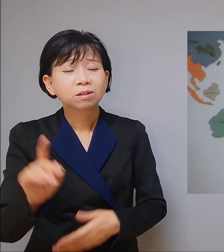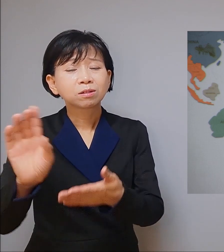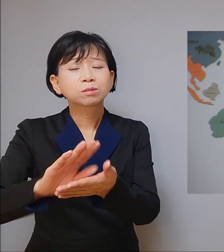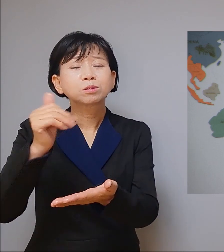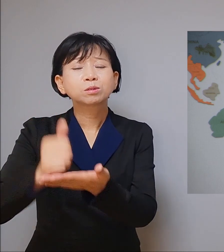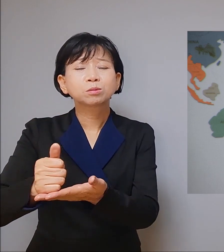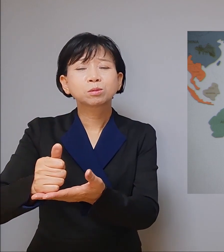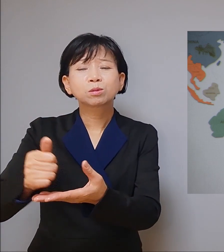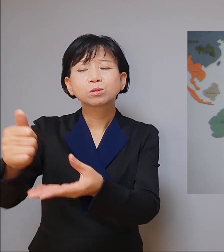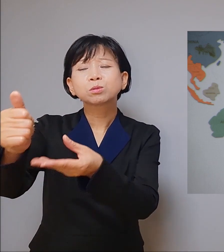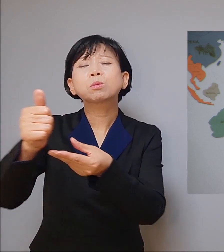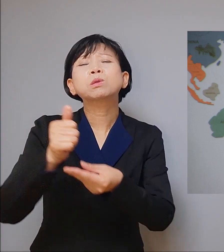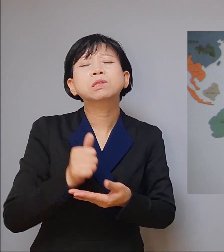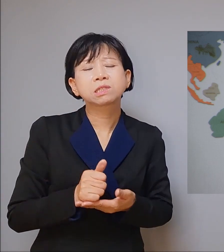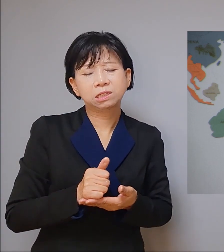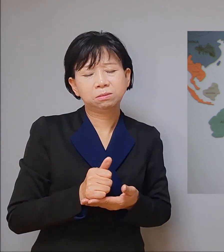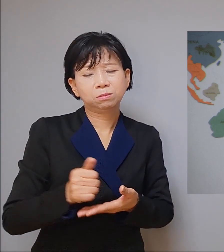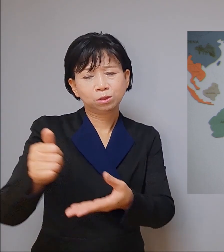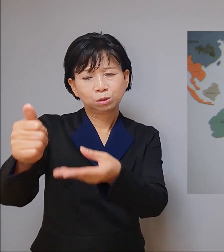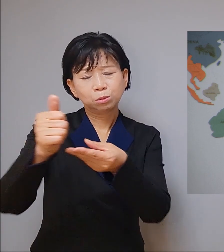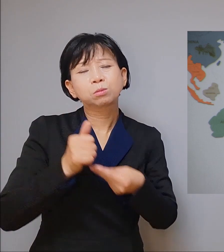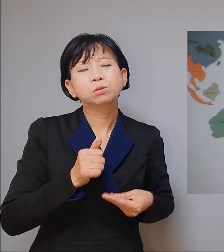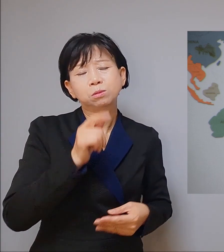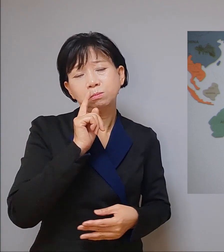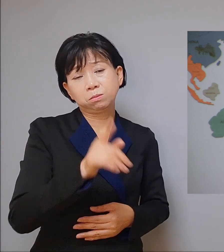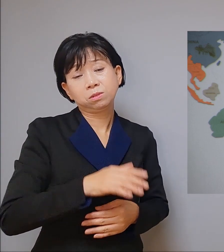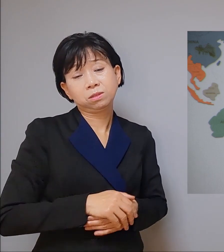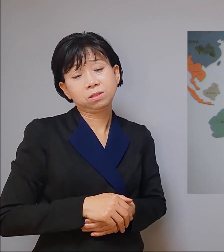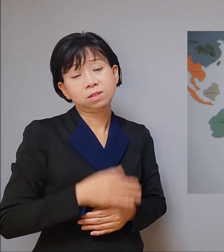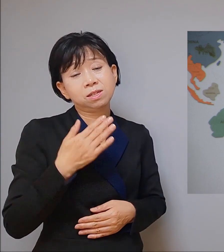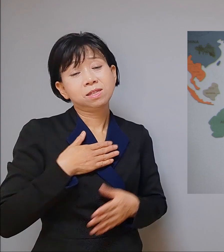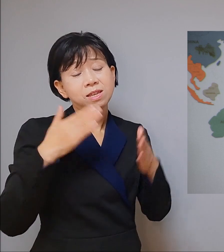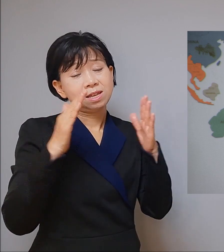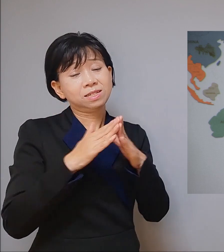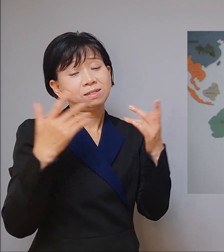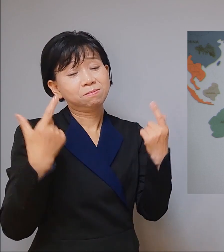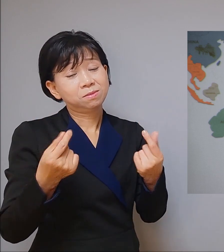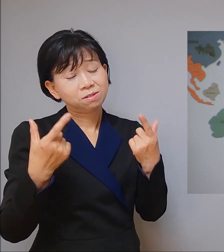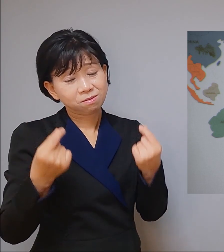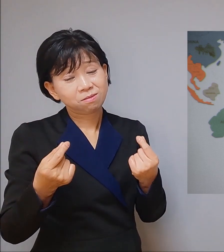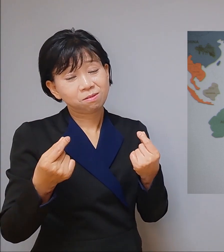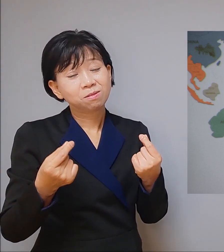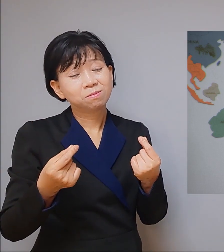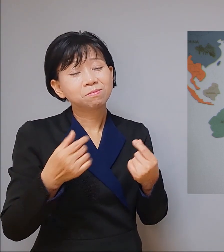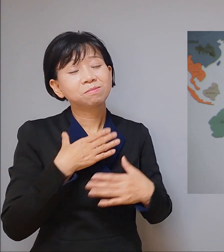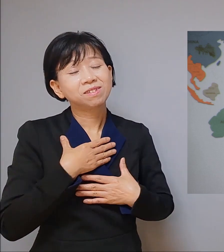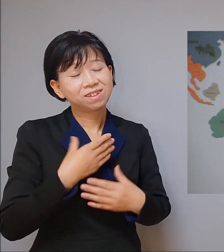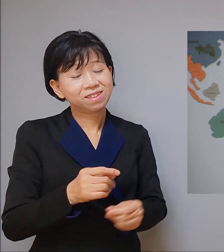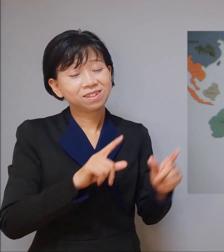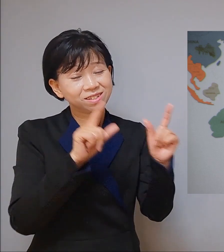우리는 손님들에게 이렇게 말해요. 내 집까지 편히 지내세요.